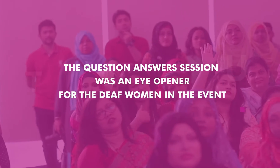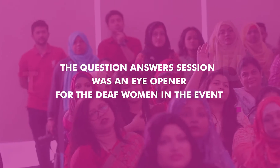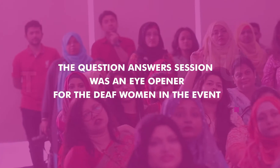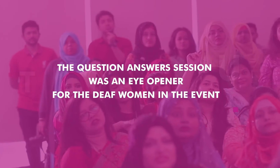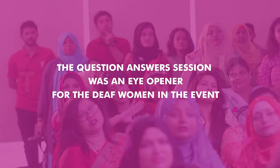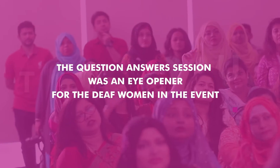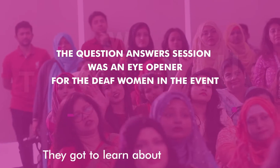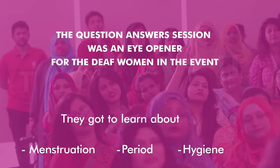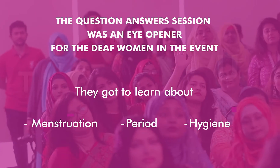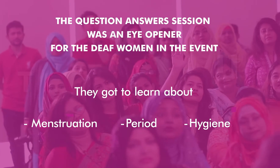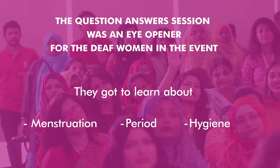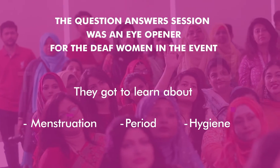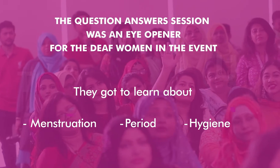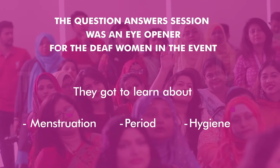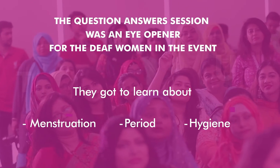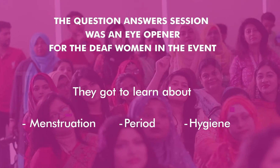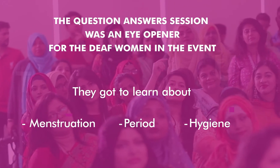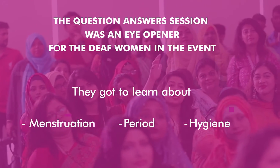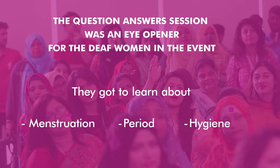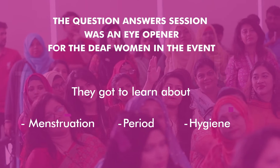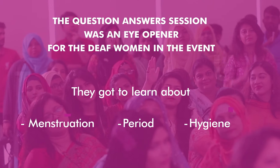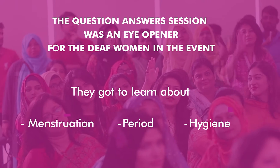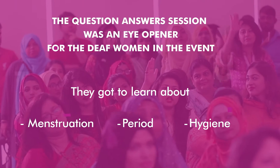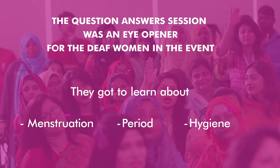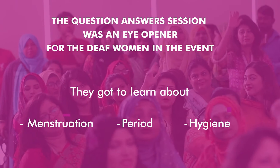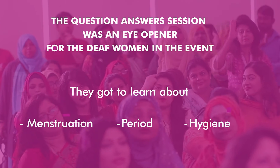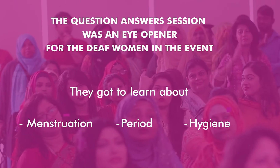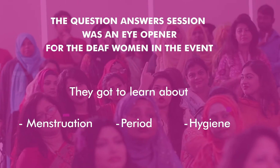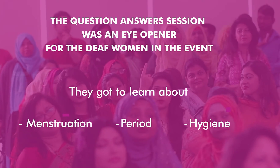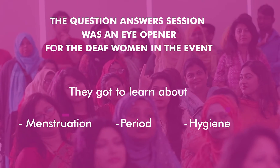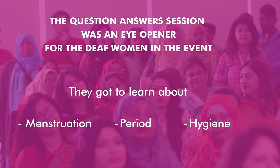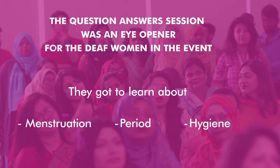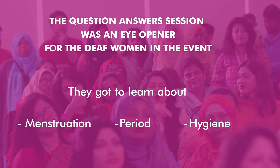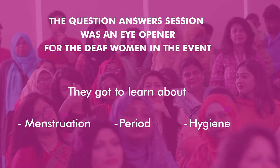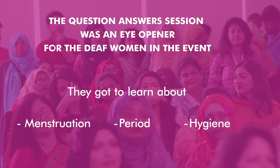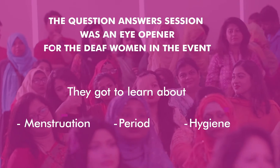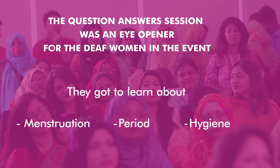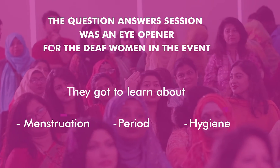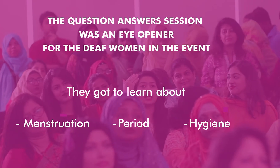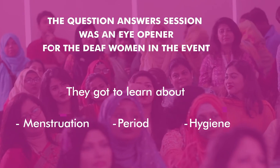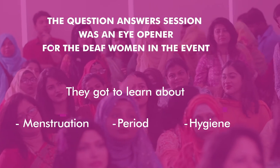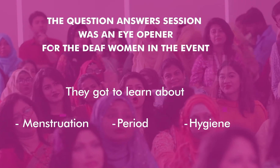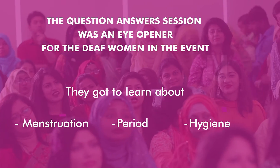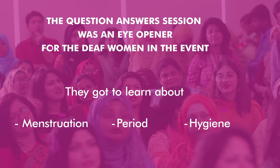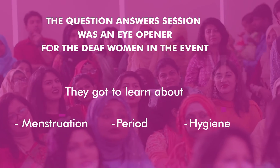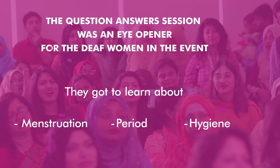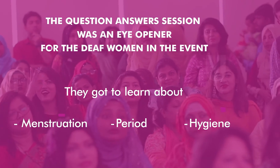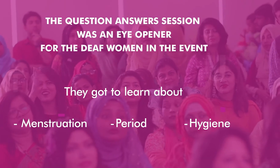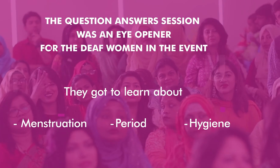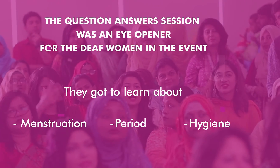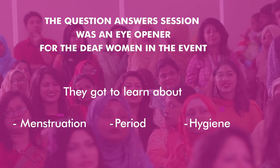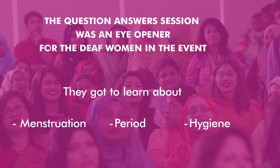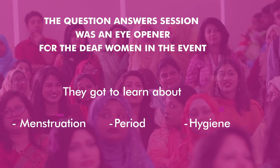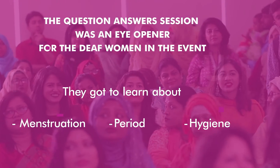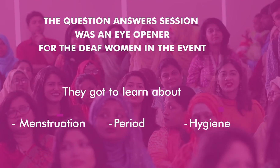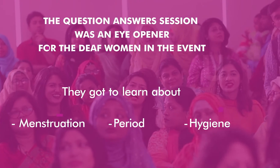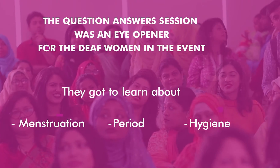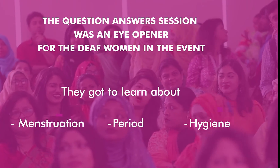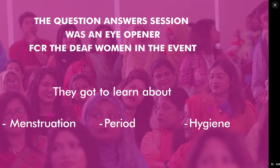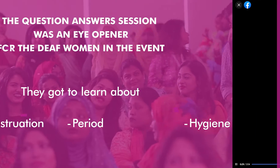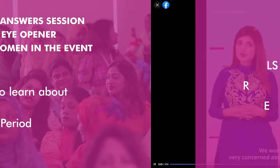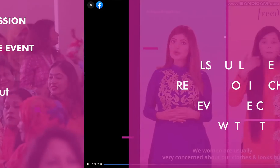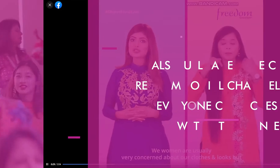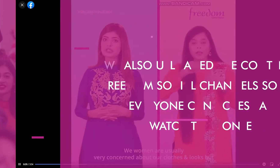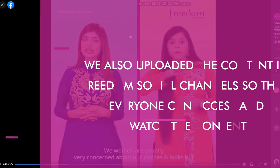পিরিয়ড নিয়ে শ্রবণ প্রতিবন্ধীদের জন্য এটাই ছিল প্রথমবারের মতো খোলামেলা আলোচনার সুযোগ, কাজেই প্রশ্নও ছিল